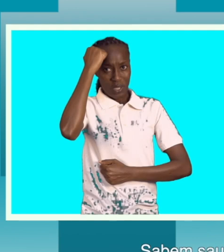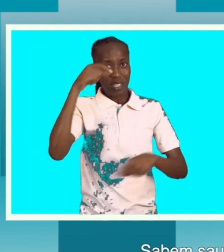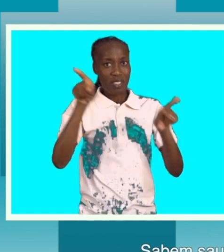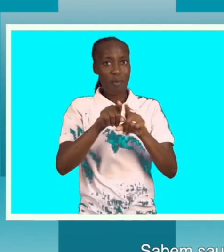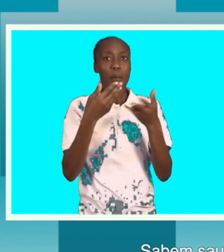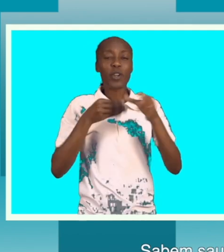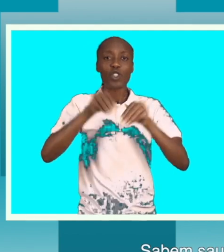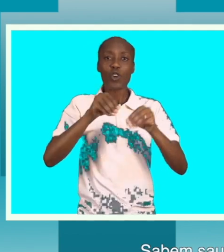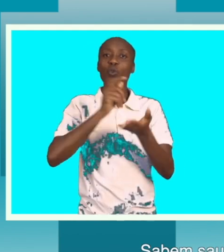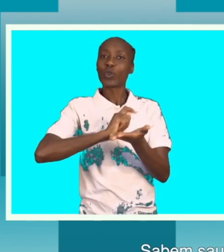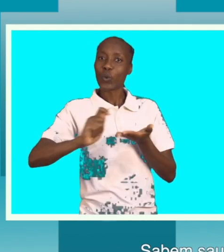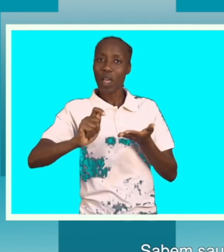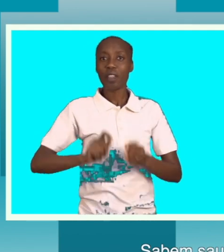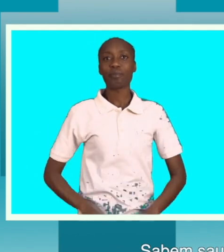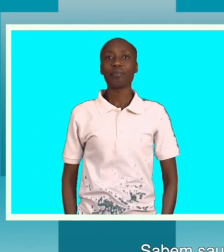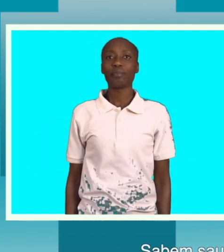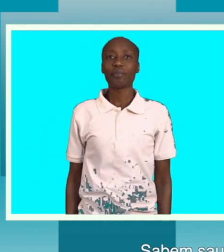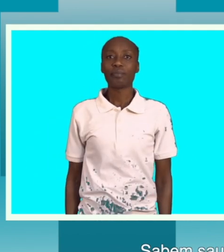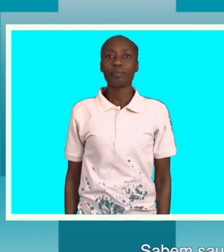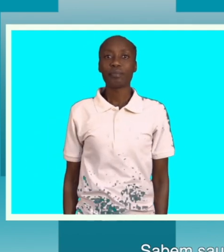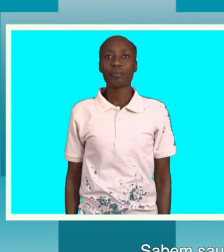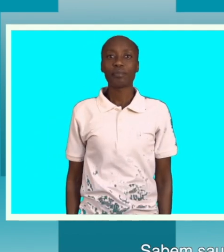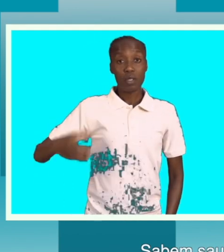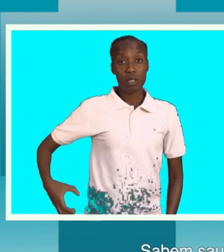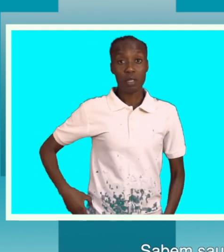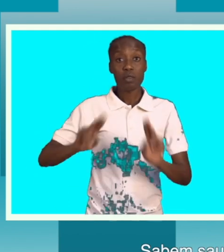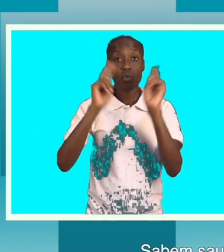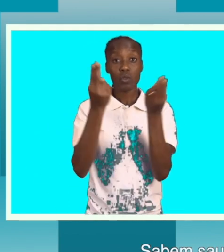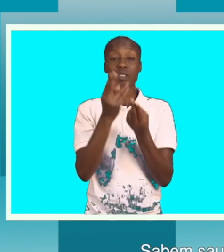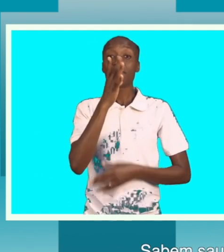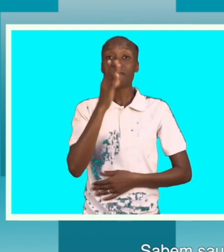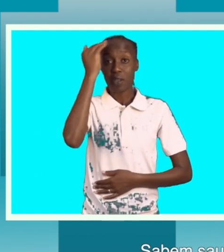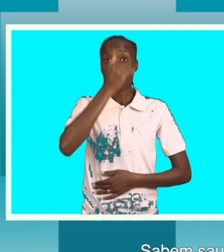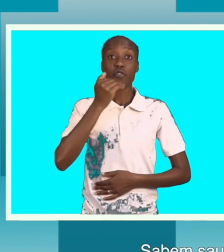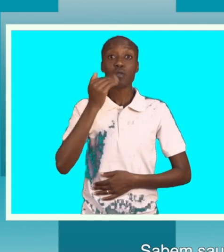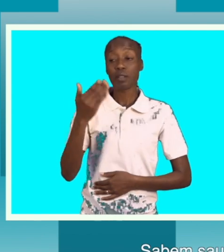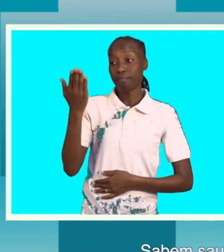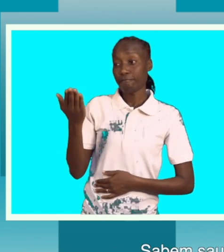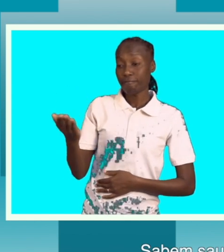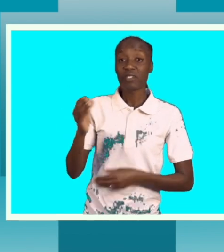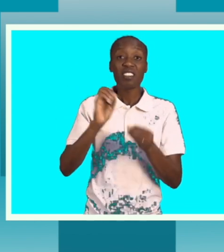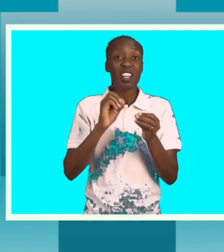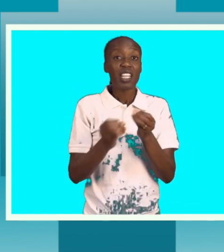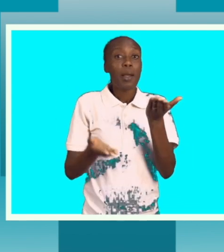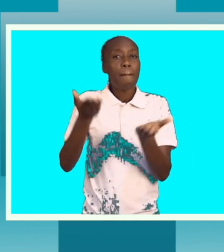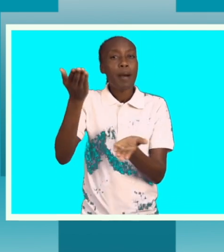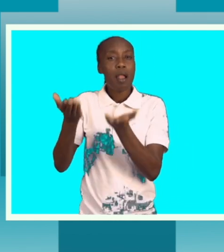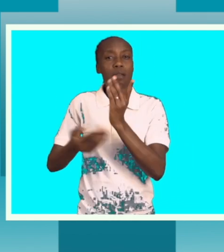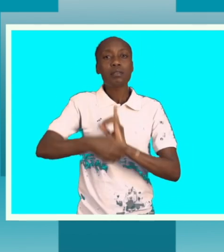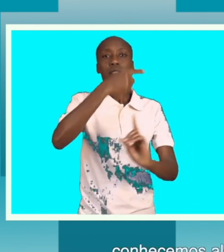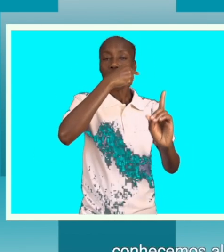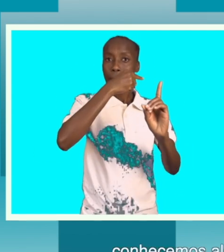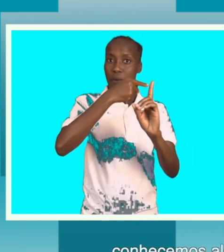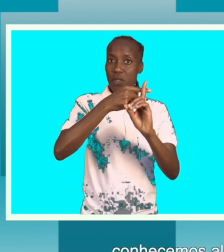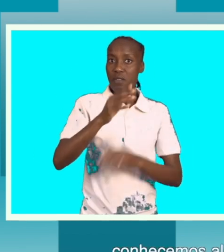A eles E eles também Já sabem Como saudar Também Como pedir água Uma coisa Uma coisa boa